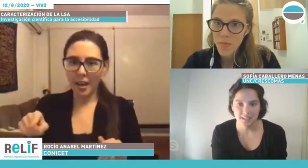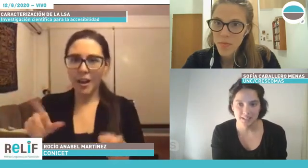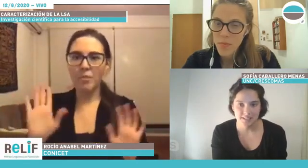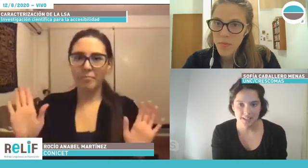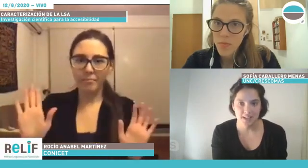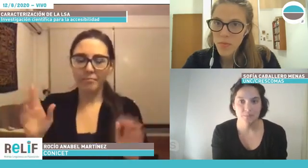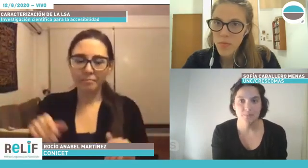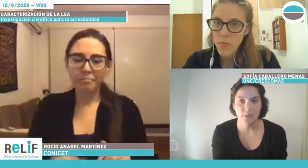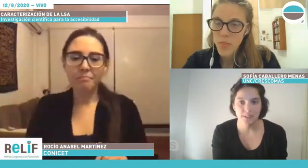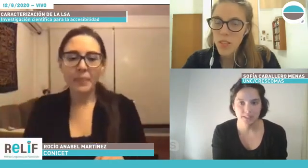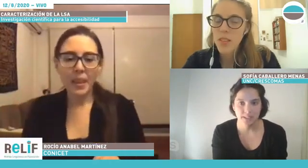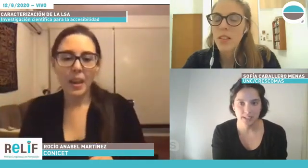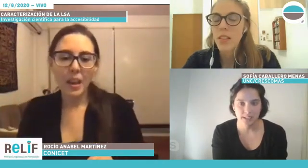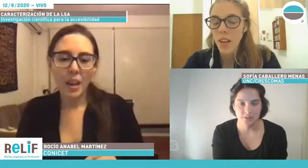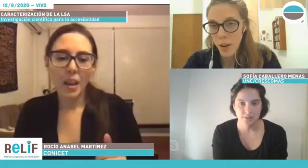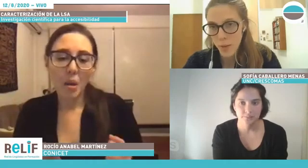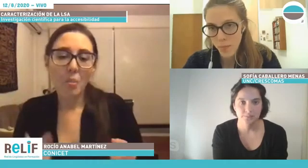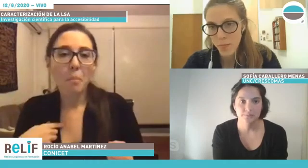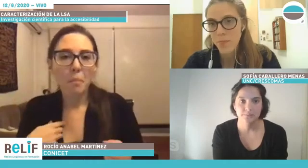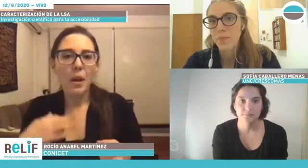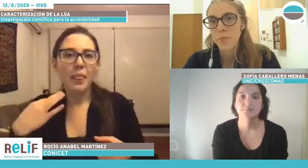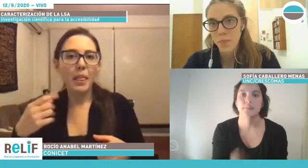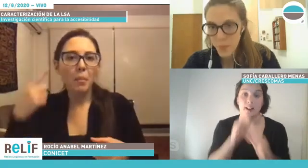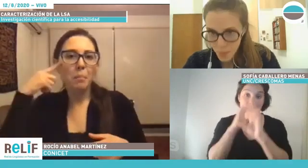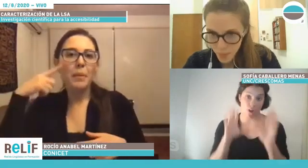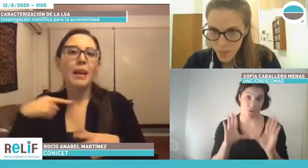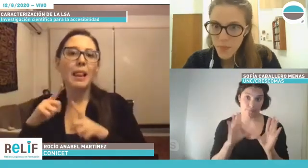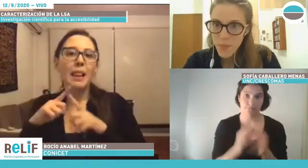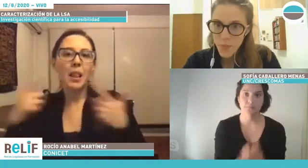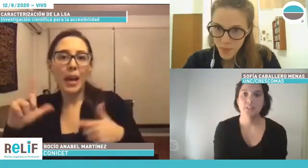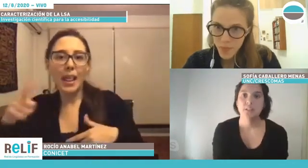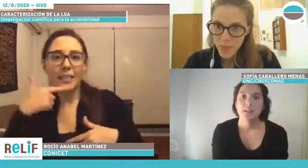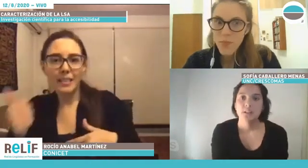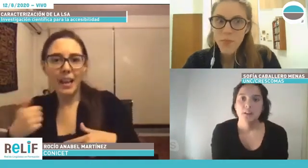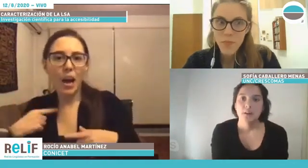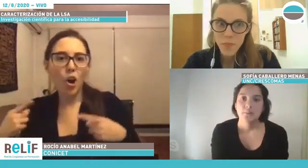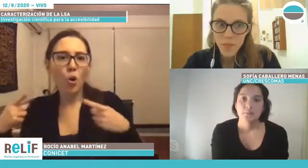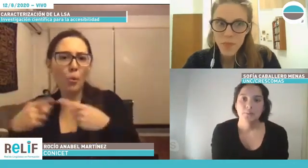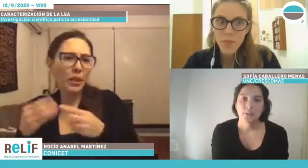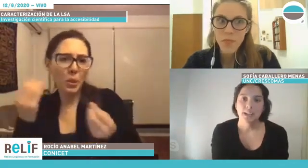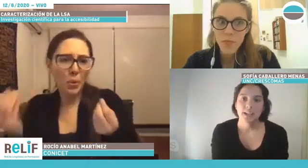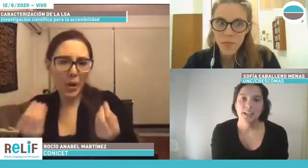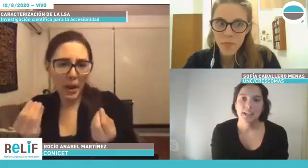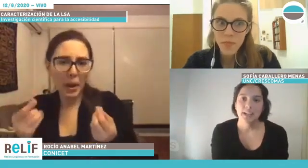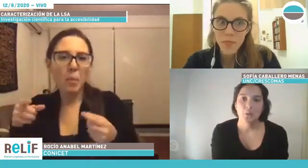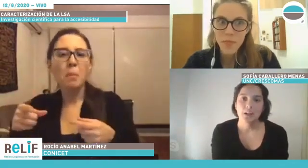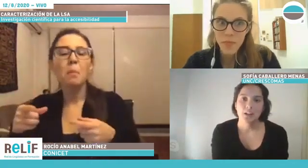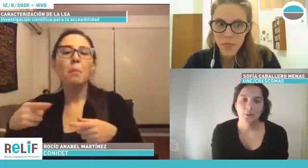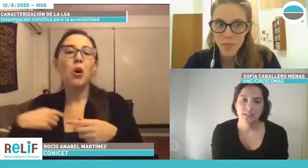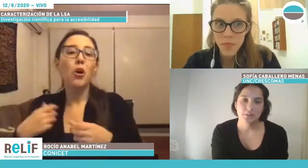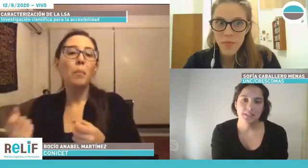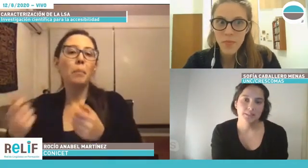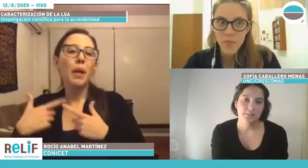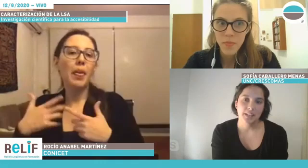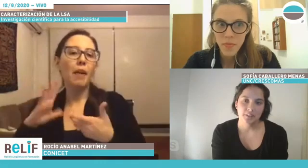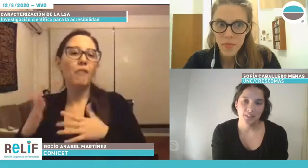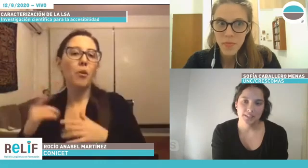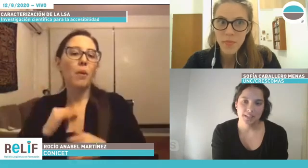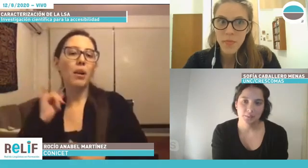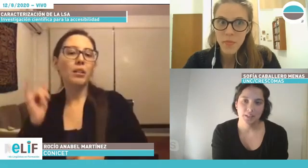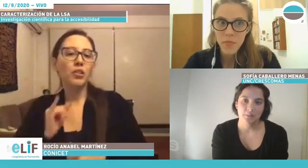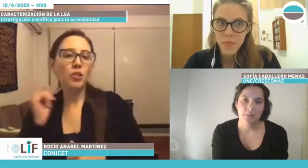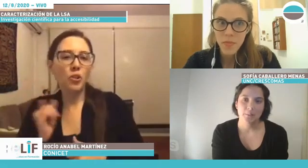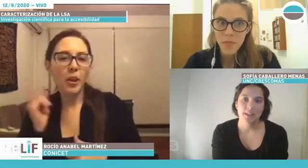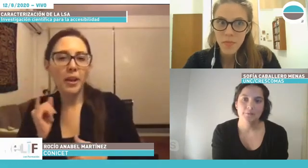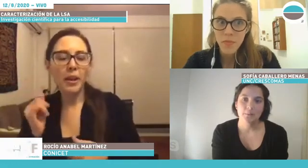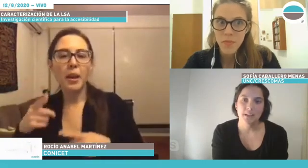enseña LSA. Es importante aclarar eso. Claro. Porque, ¿cuál es el objetivo del seminario del